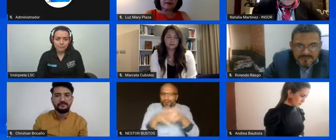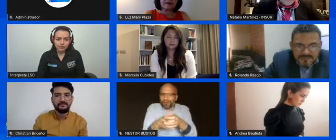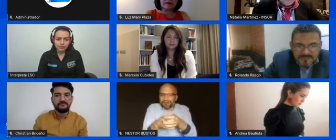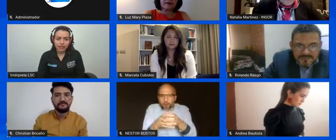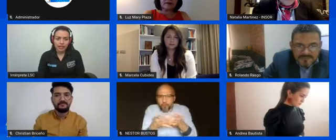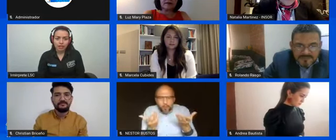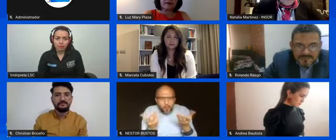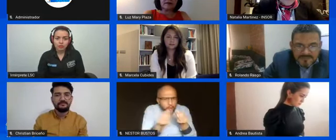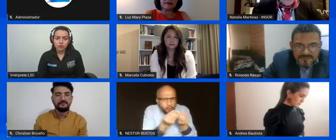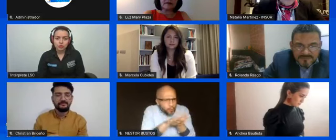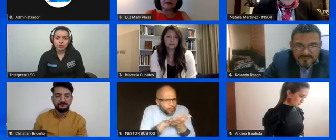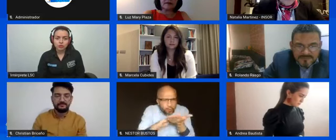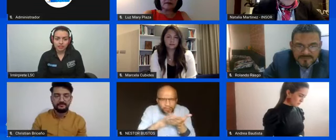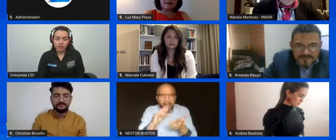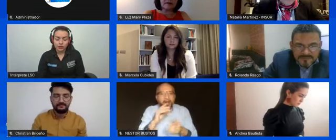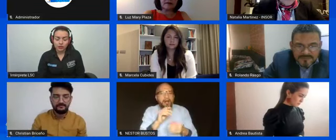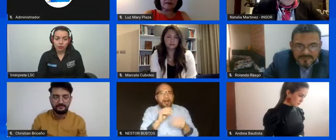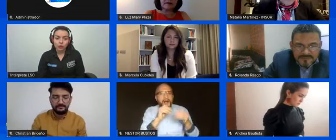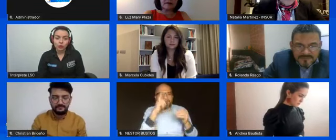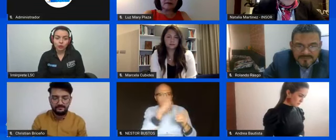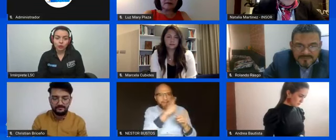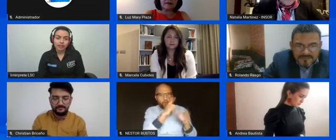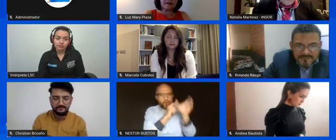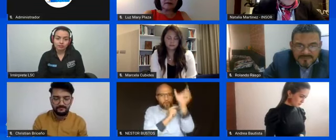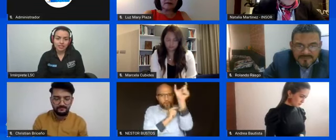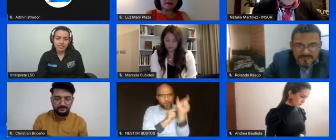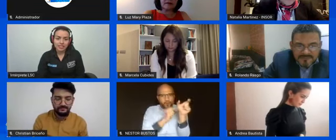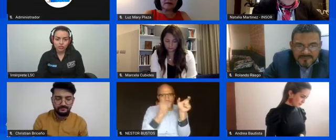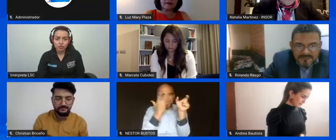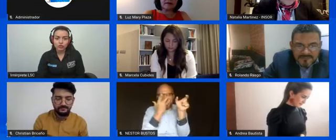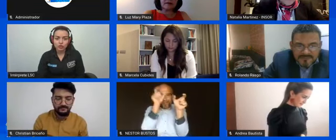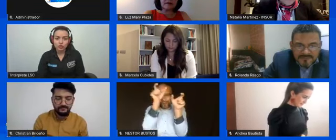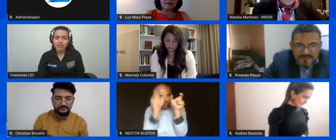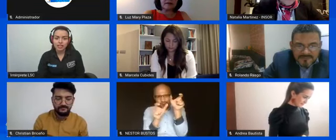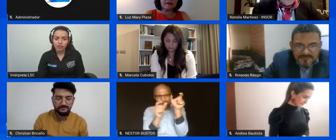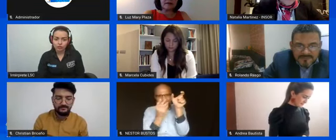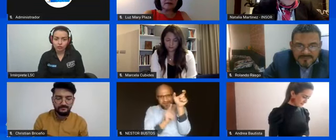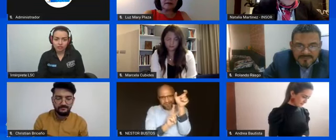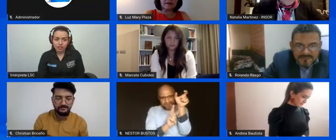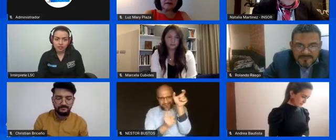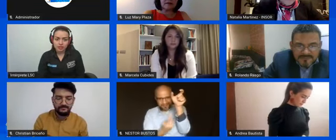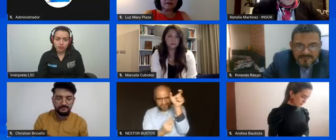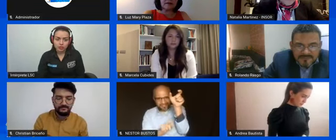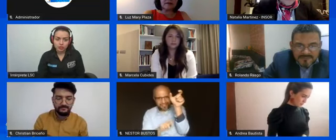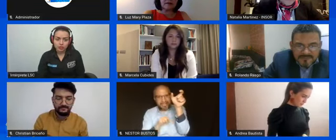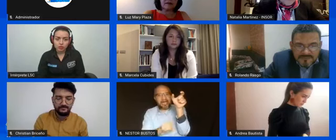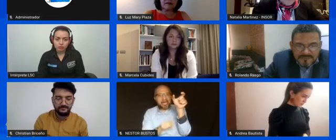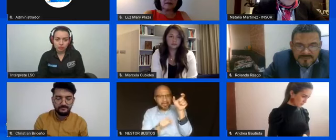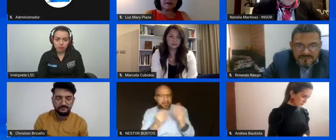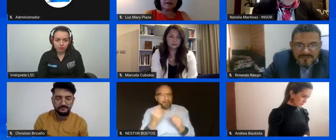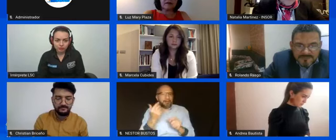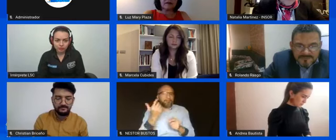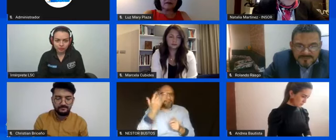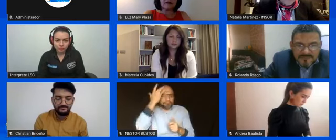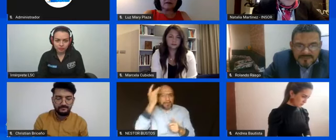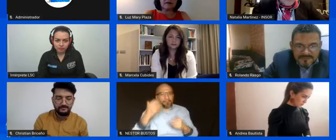También, pues cuando se integró estas dos instituciones, llegaron también mis otros